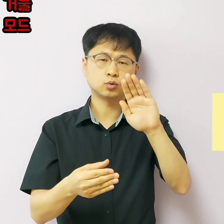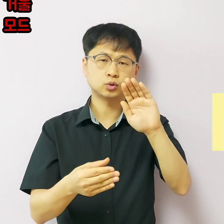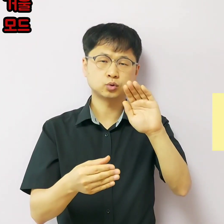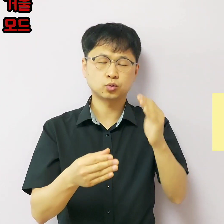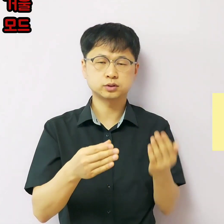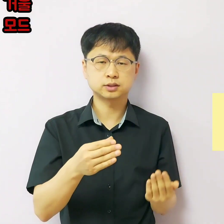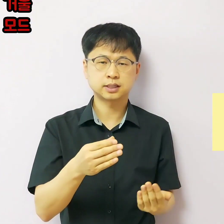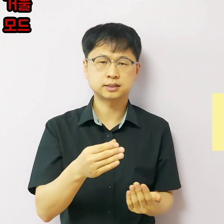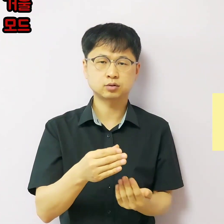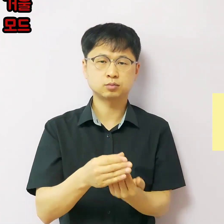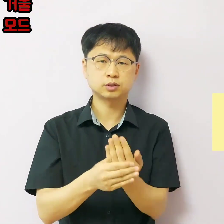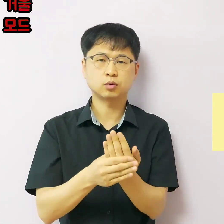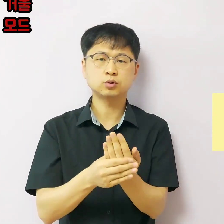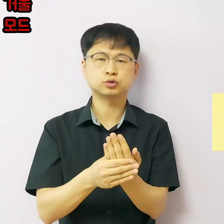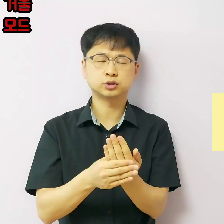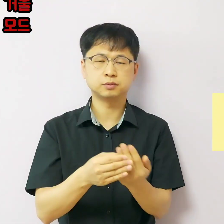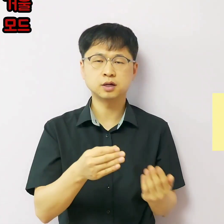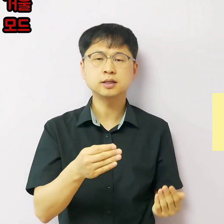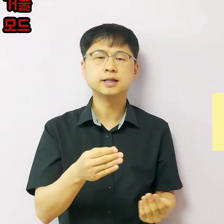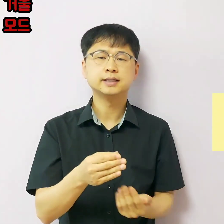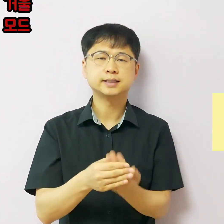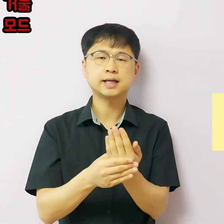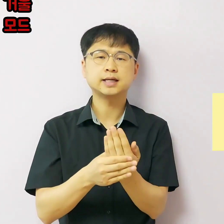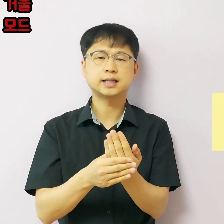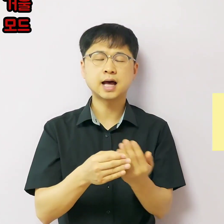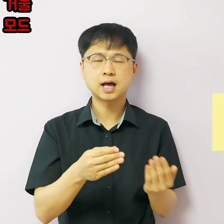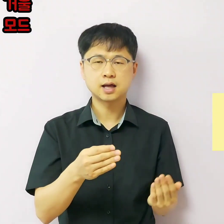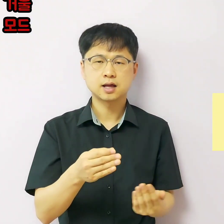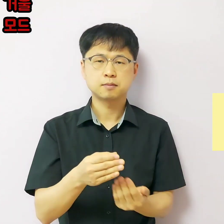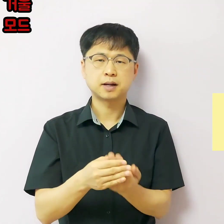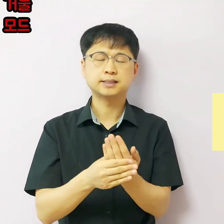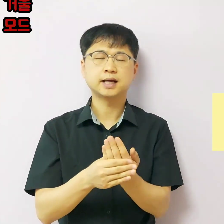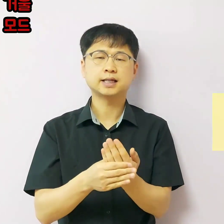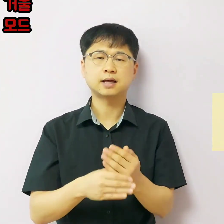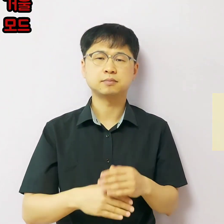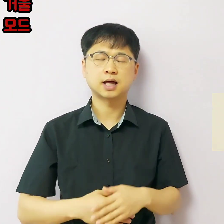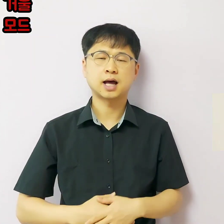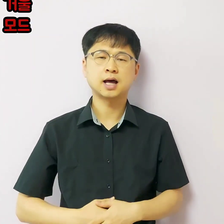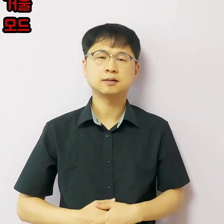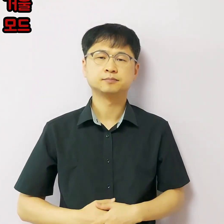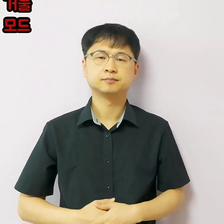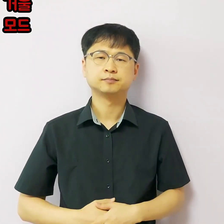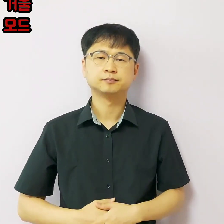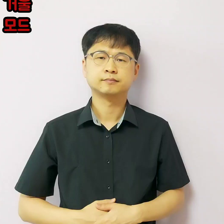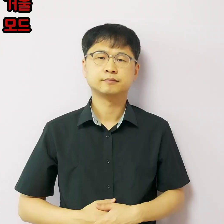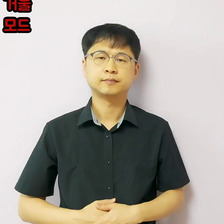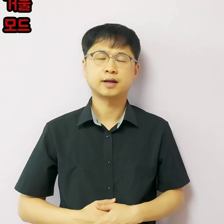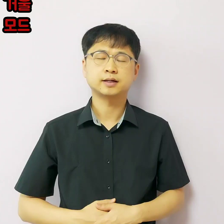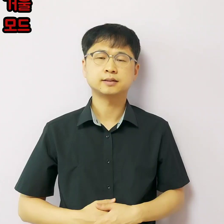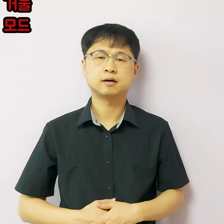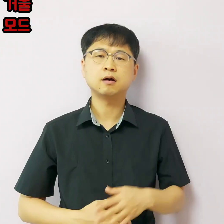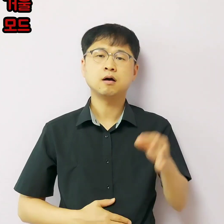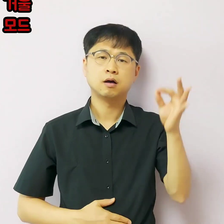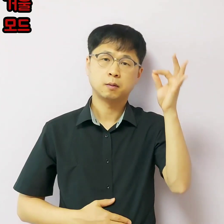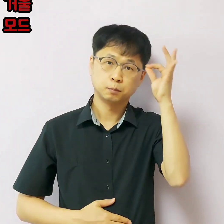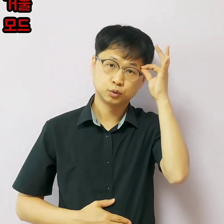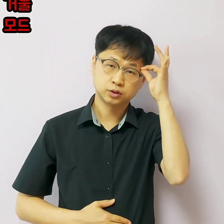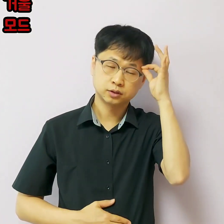오른손 손끝을 살짝 구부려서 올려주시면 생기다, 발생하다입니다. 네, 그래서